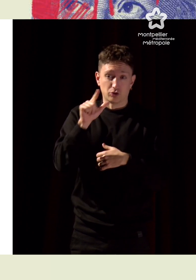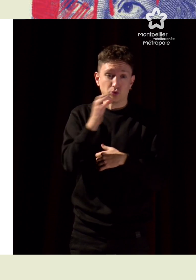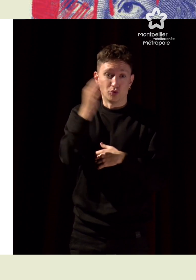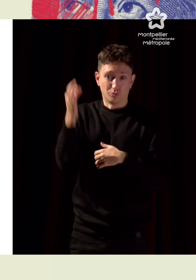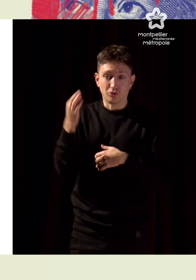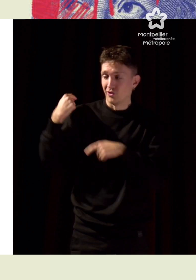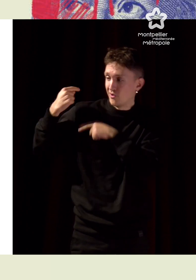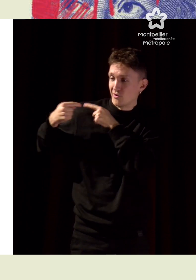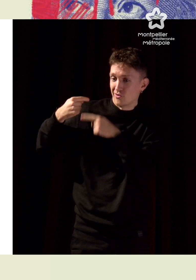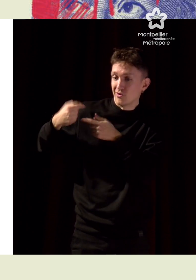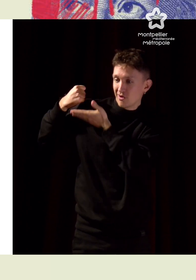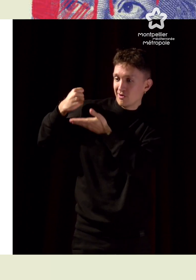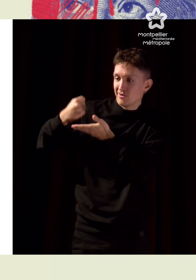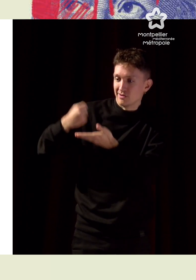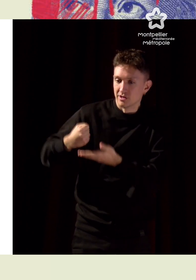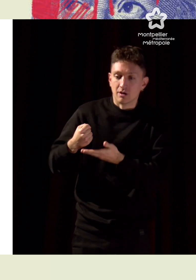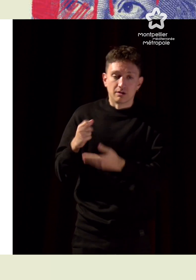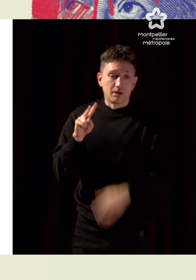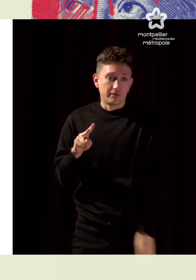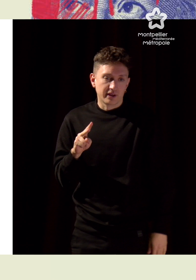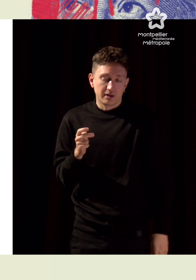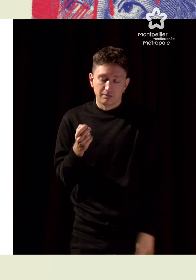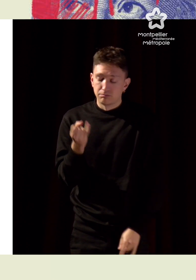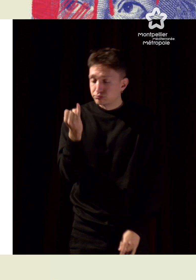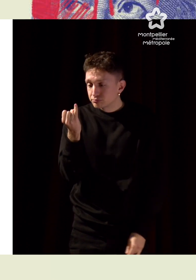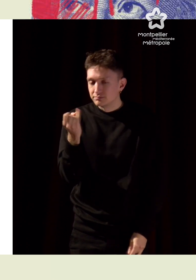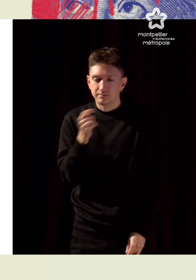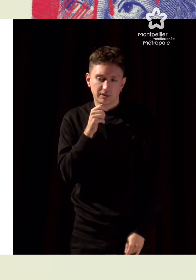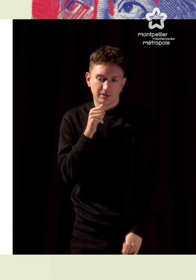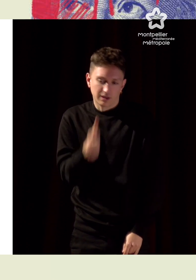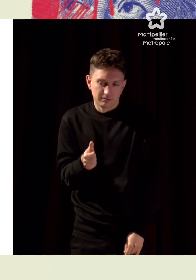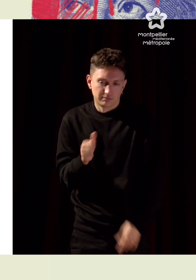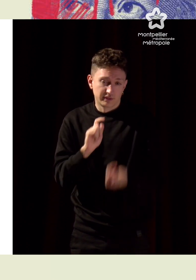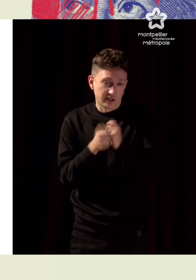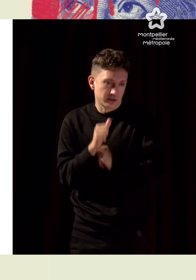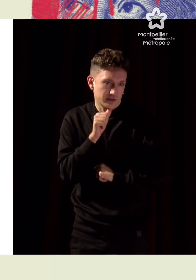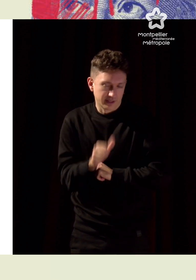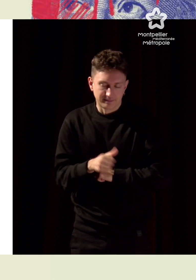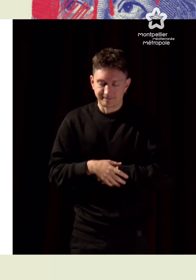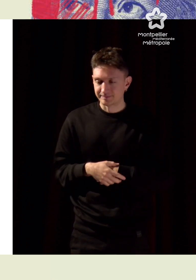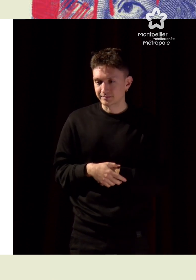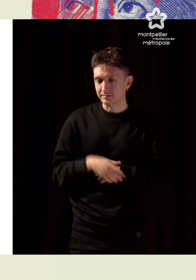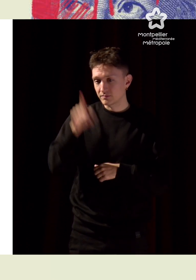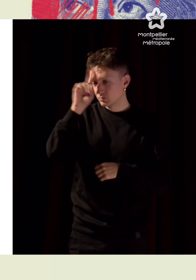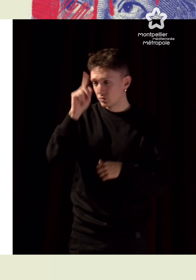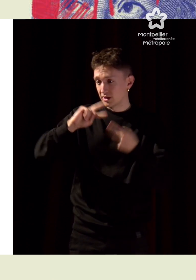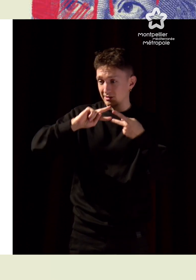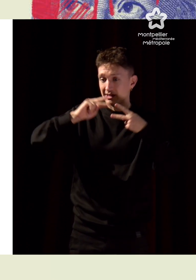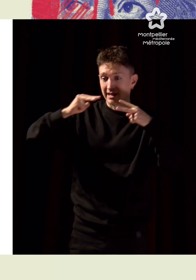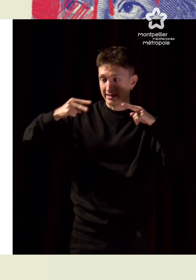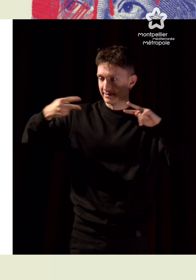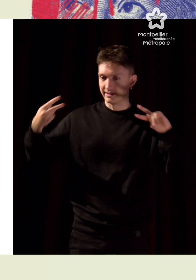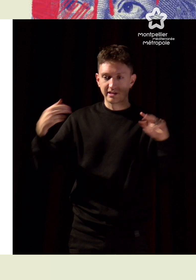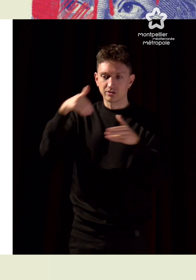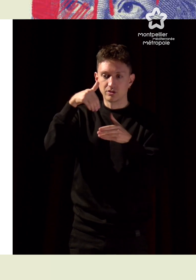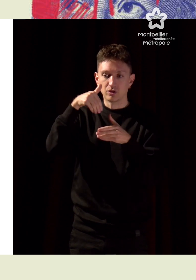de néandertal, ça fait rien du tout. Mais alors, rien, ça change strictement rien. Surtout que dans un ADN, il n'y a pas beaucoup de